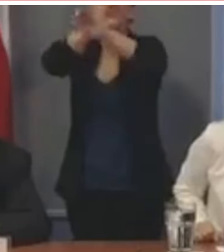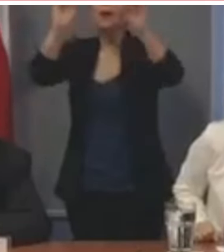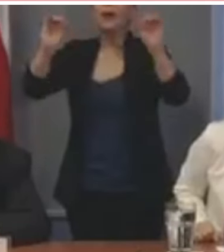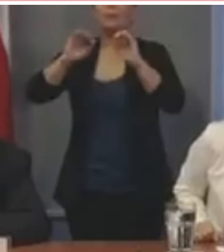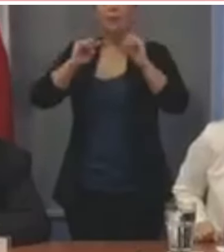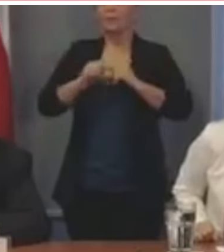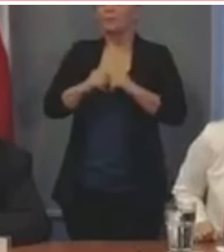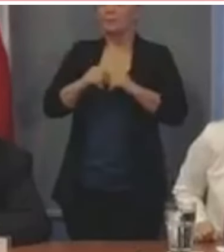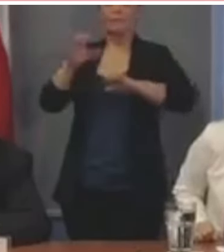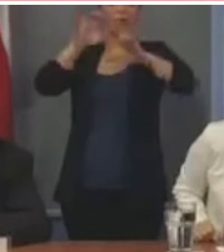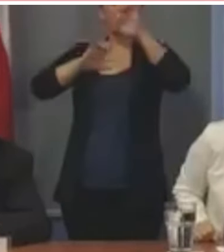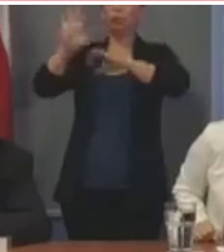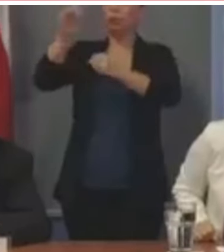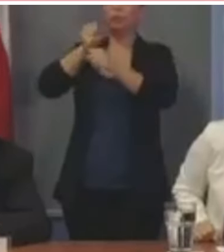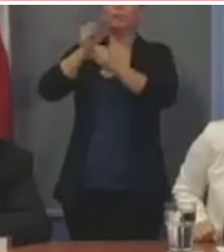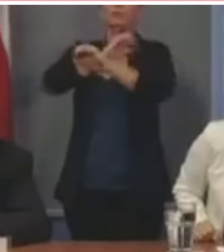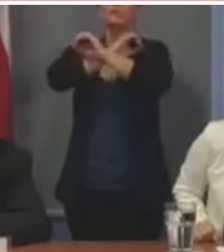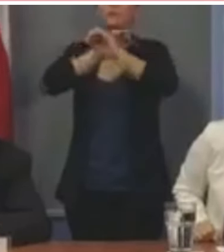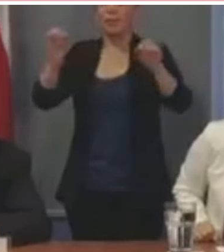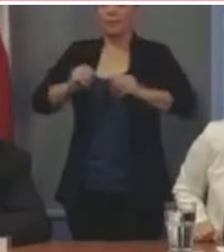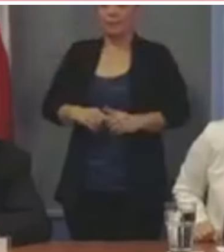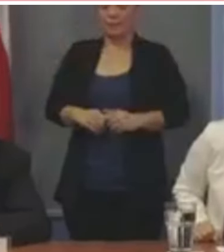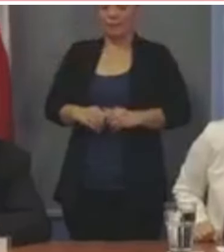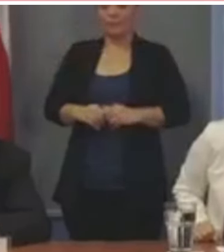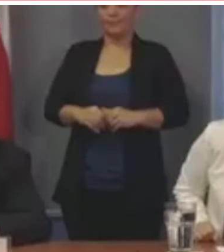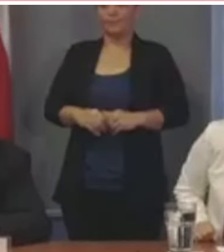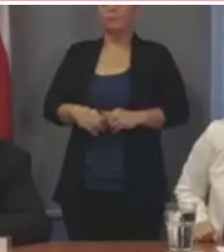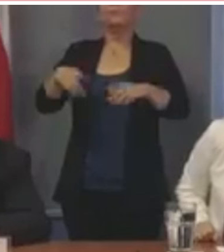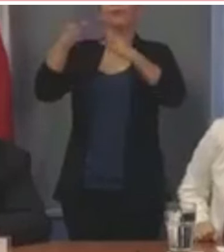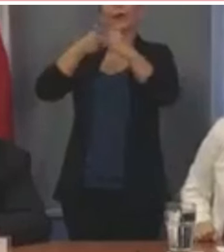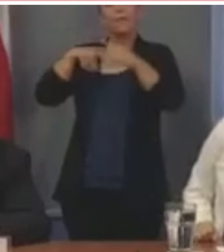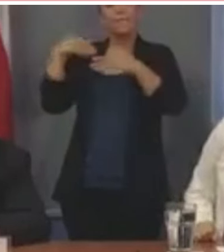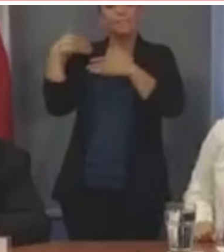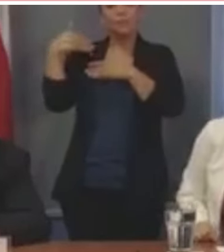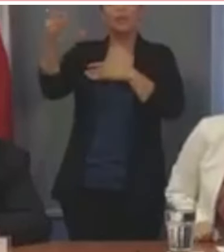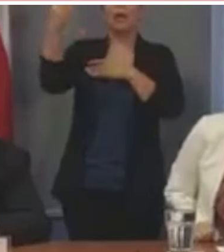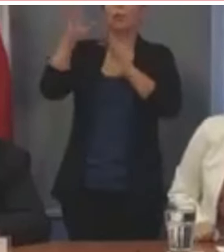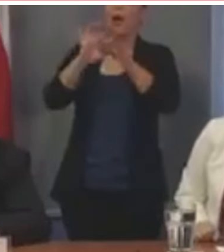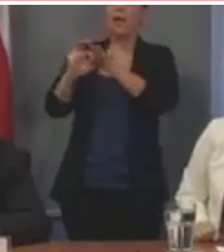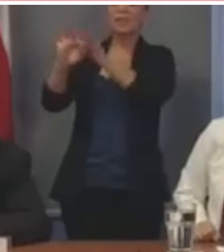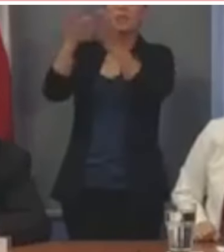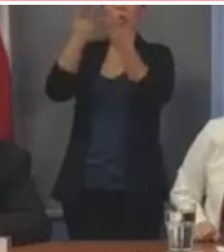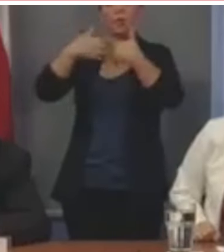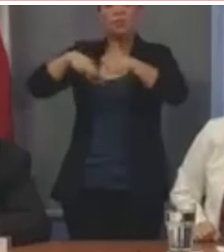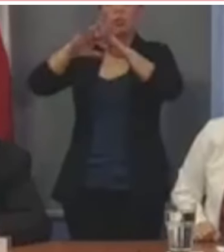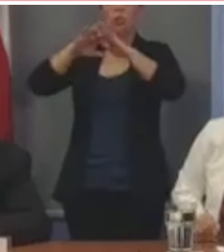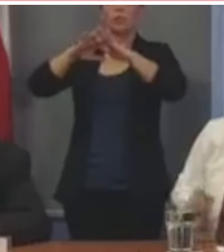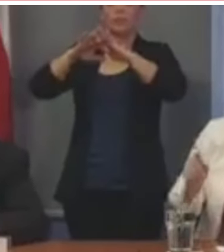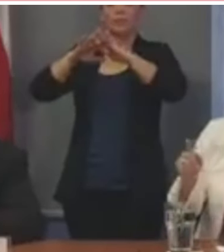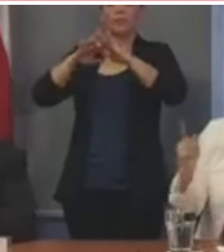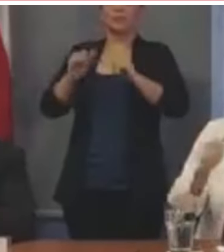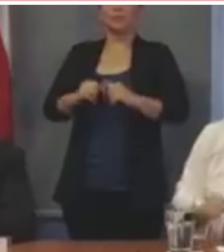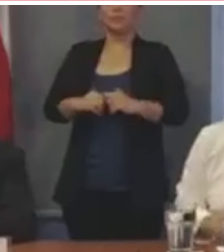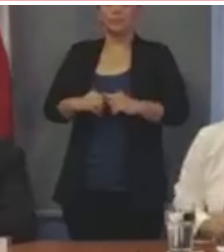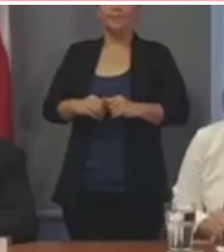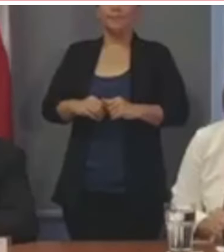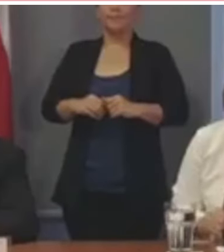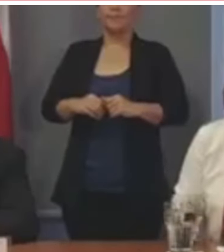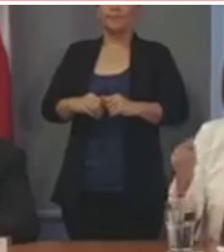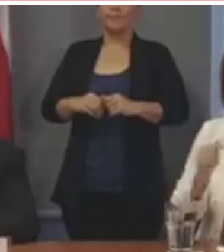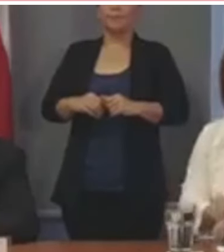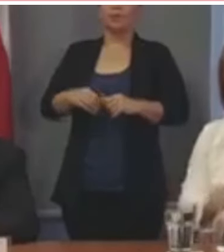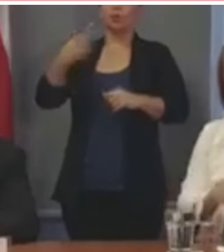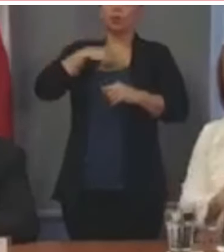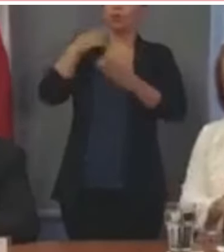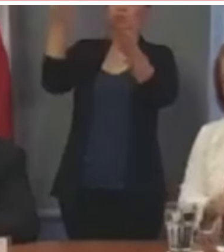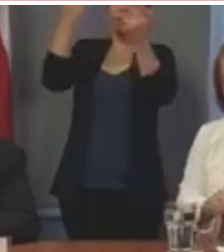de evaluación de ese desempeño. Entonces, se empezaron a hacer esas articulaciones y por eso, por traer a la gente, y